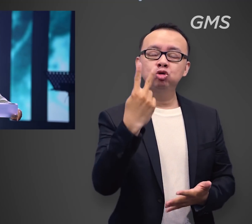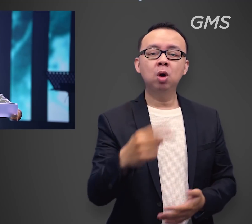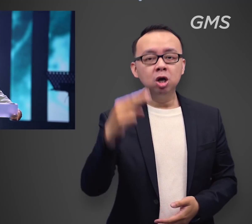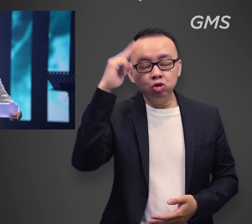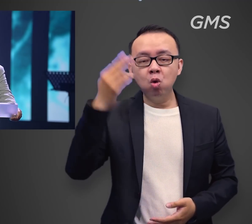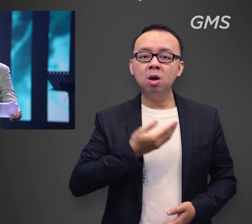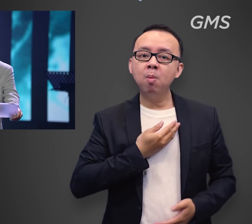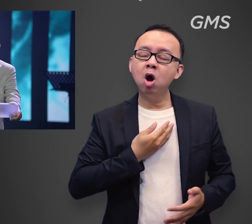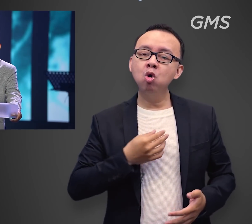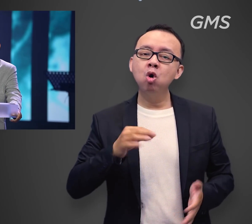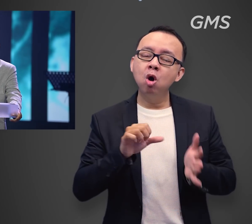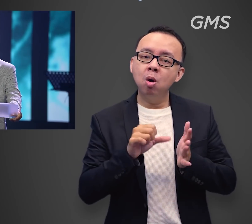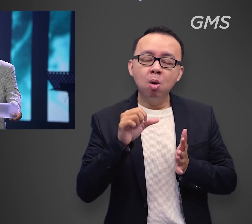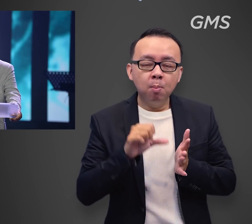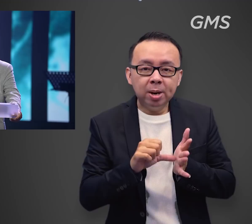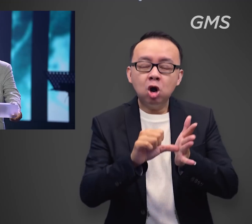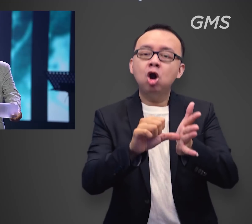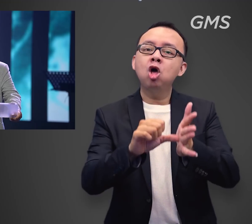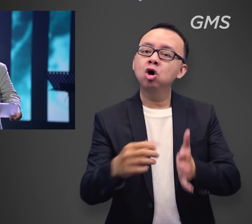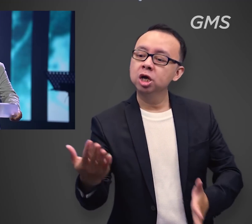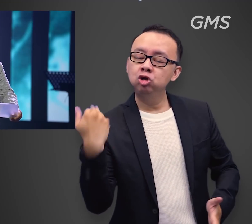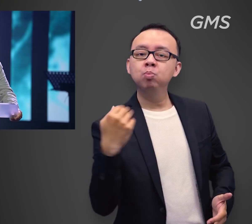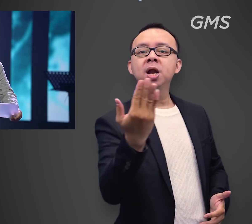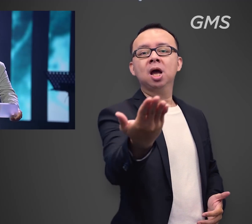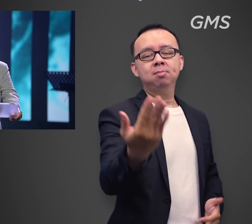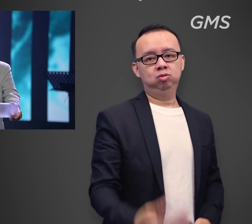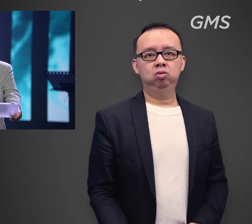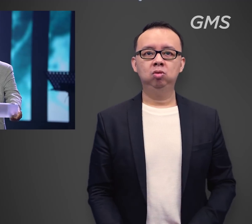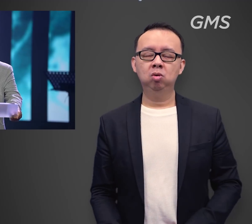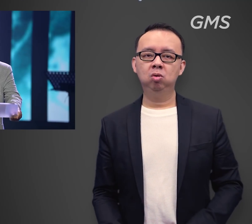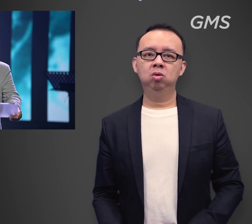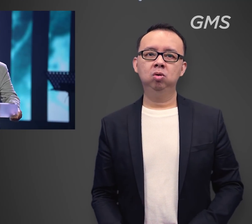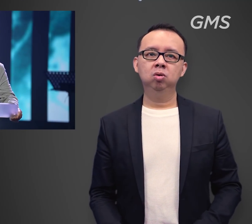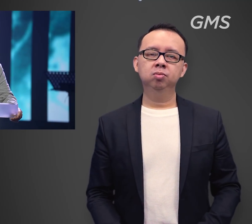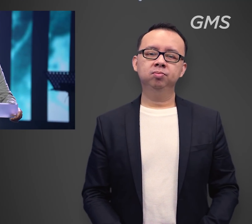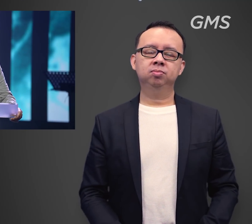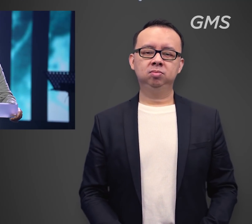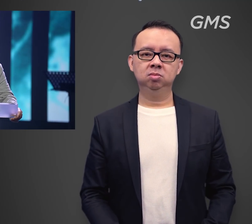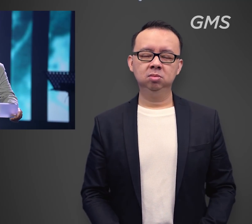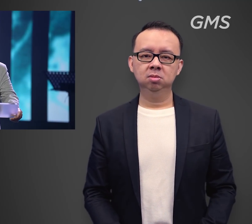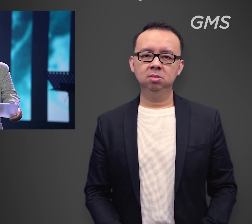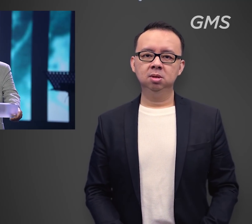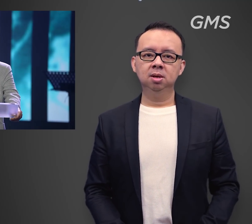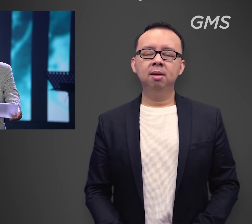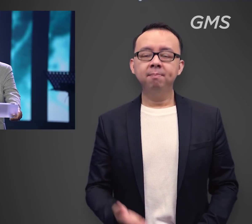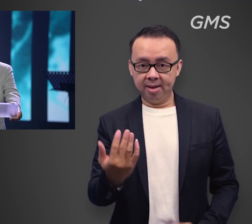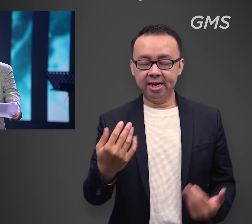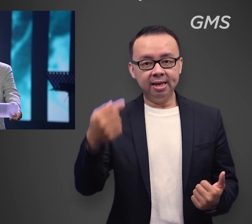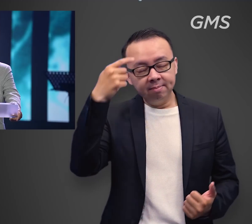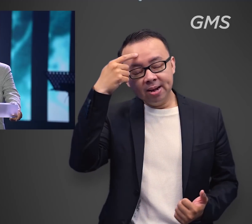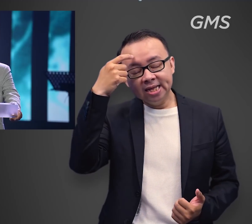itu belajarlah di tengah-tengah badai, di tengah-tengah situasi yang ada. Belajarlah